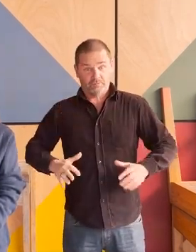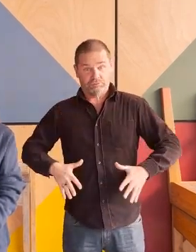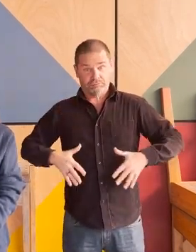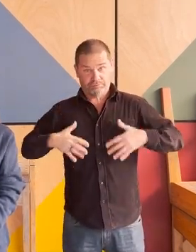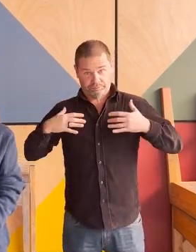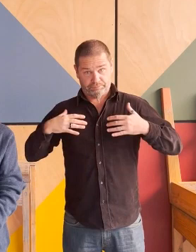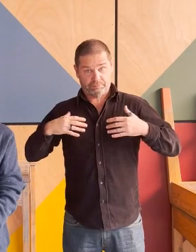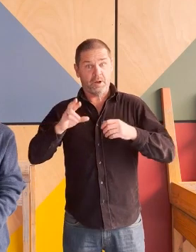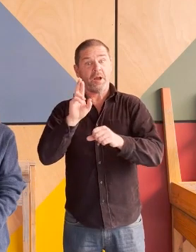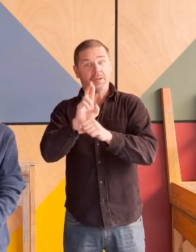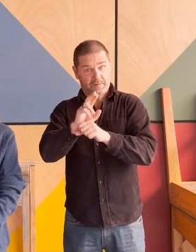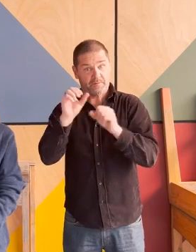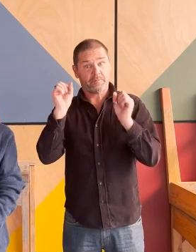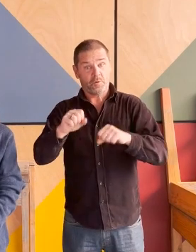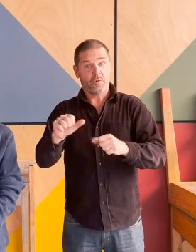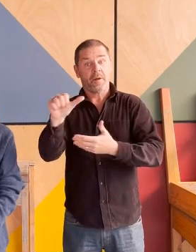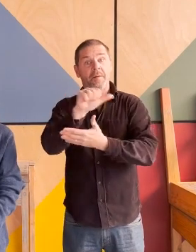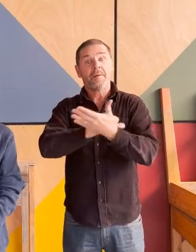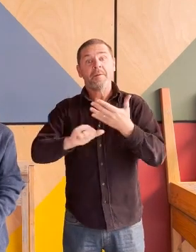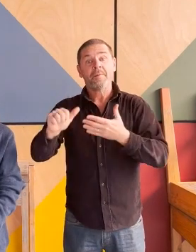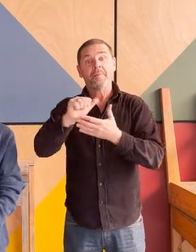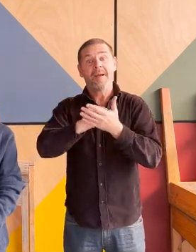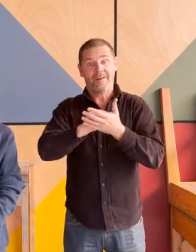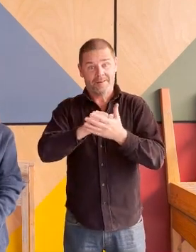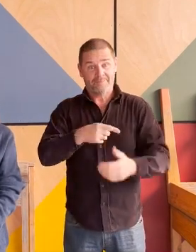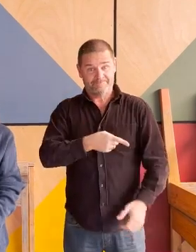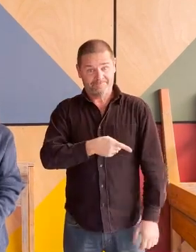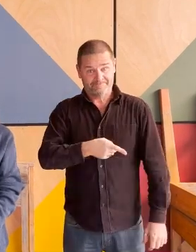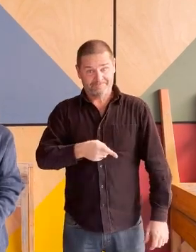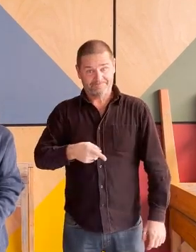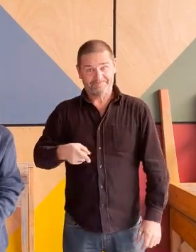accessibles par réservation à l'adresse suivante